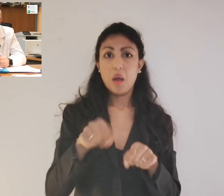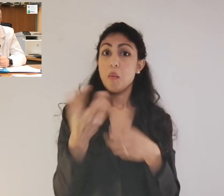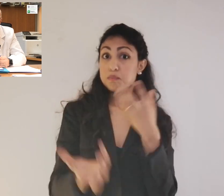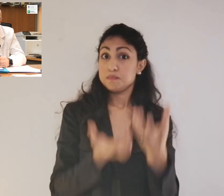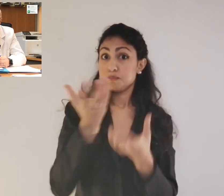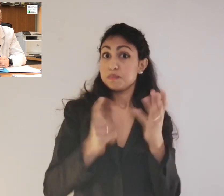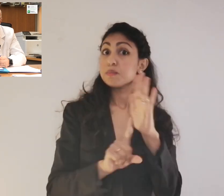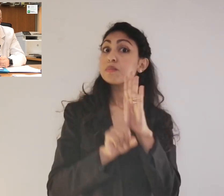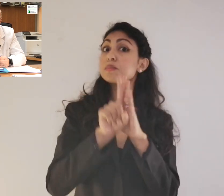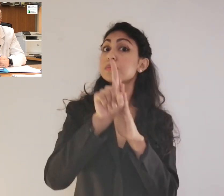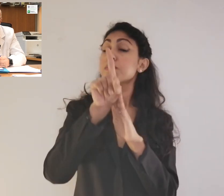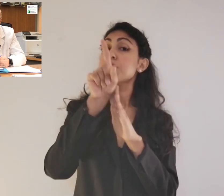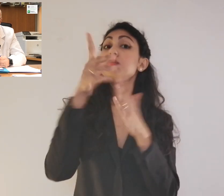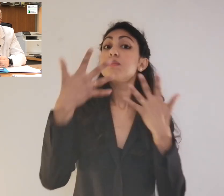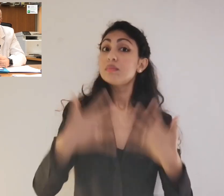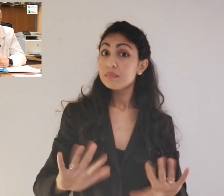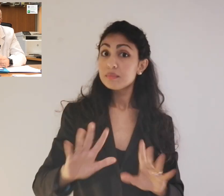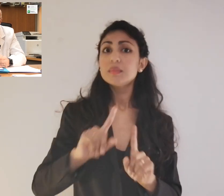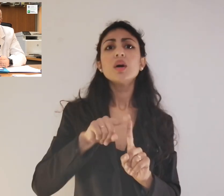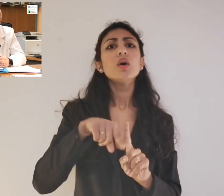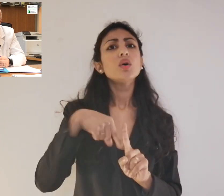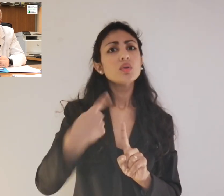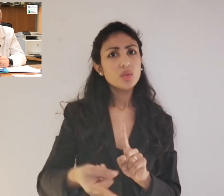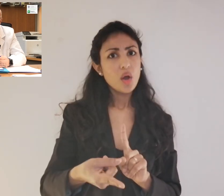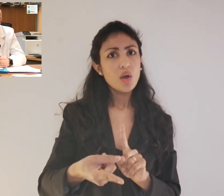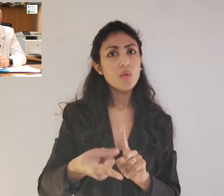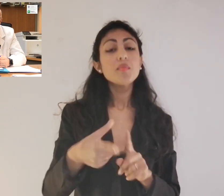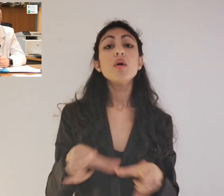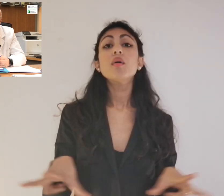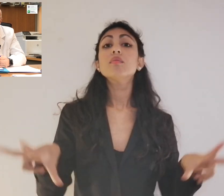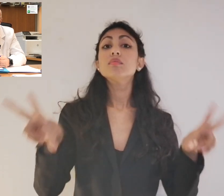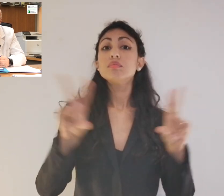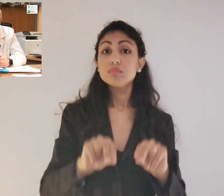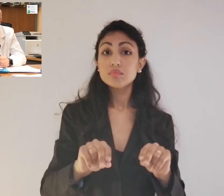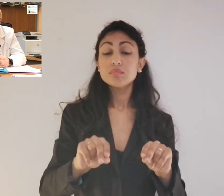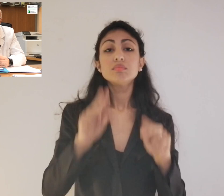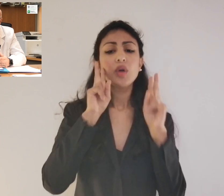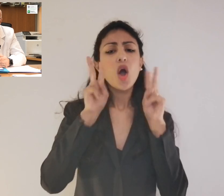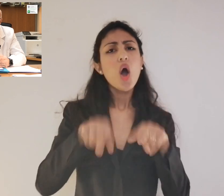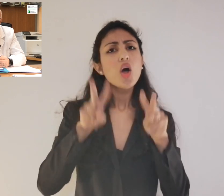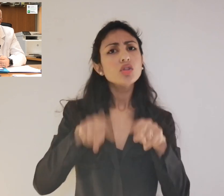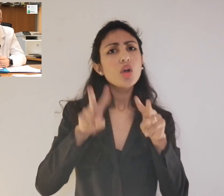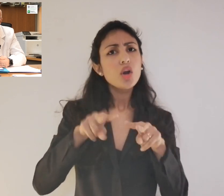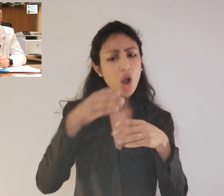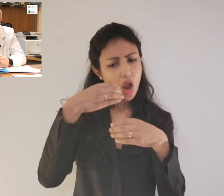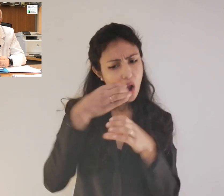i pool di latte donato vengono successivamente alla pastorizzazione